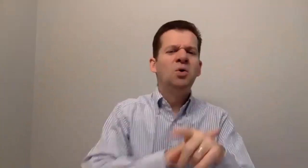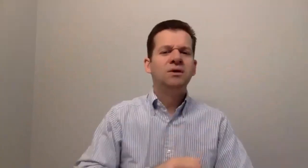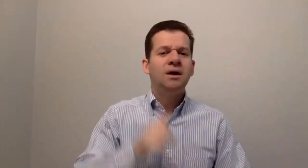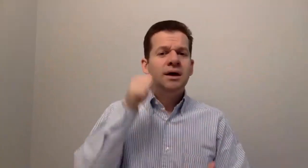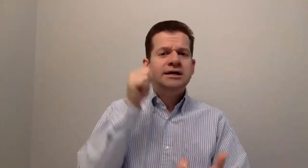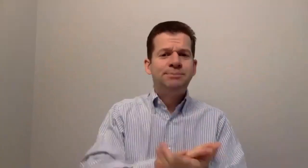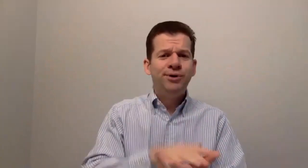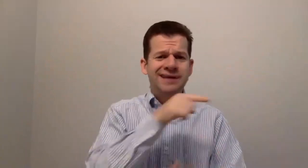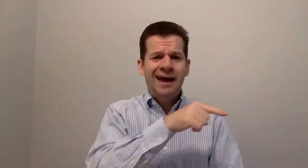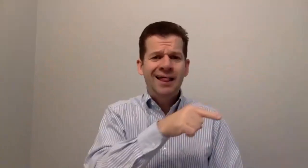Pergunta. Esposa, ela